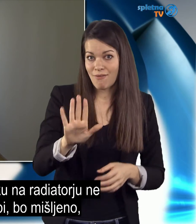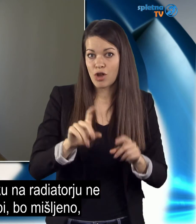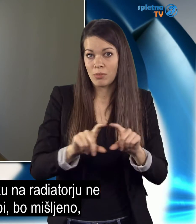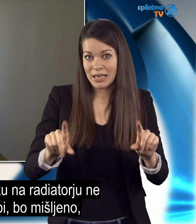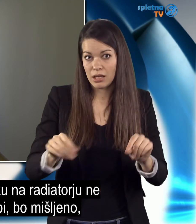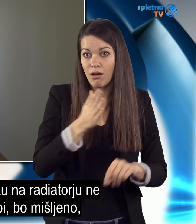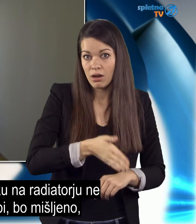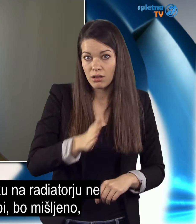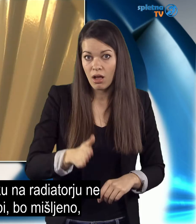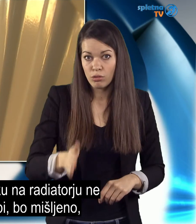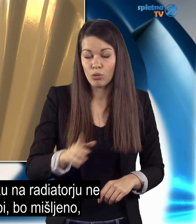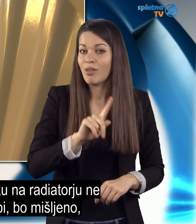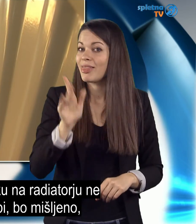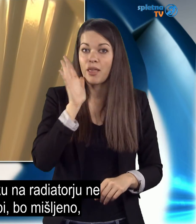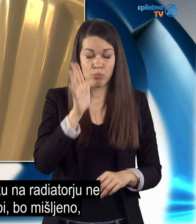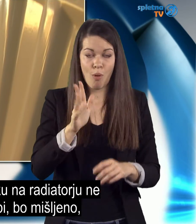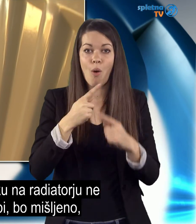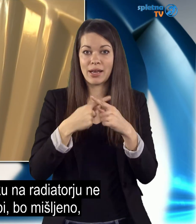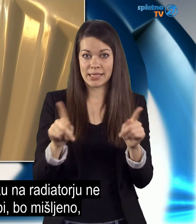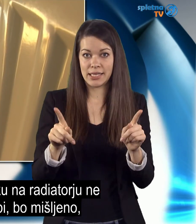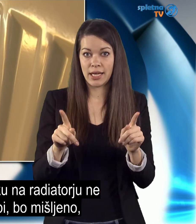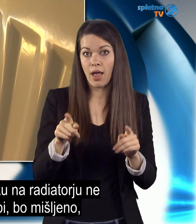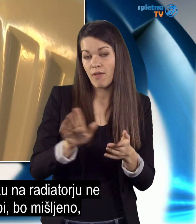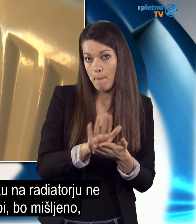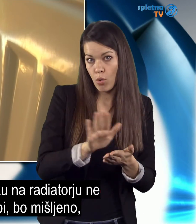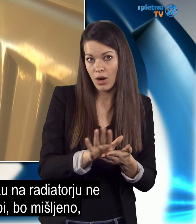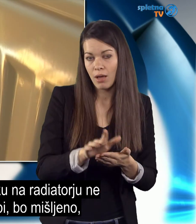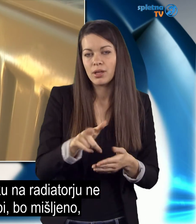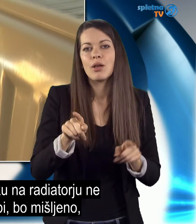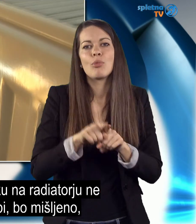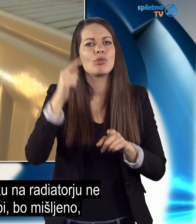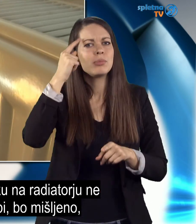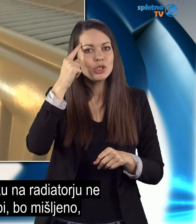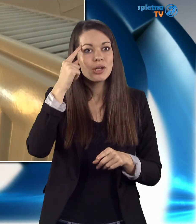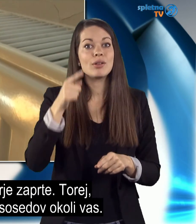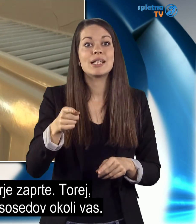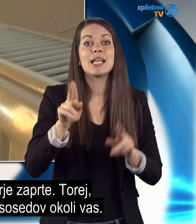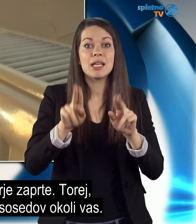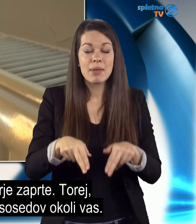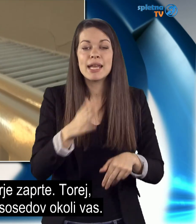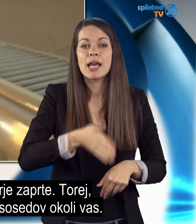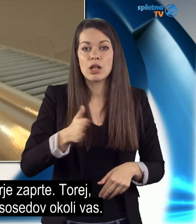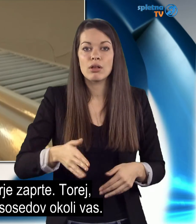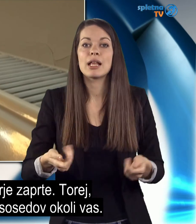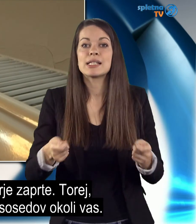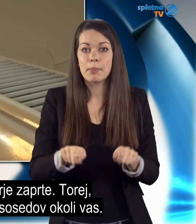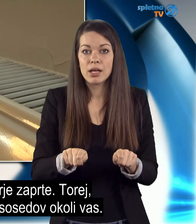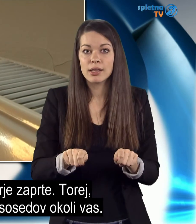Če na vašem delilniku na radiatorju ne bo razlike v porabi, bo mišljeno, da ste imeli radiatorje zaprte.